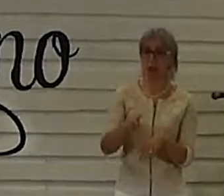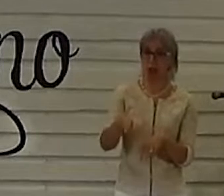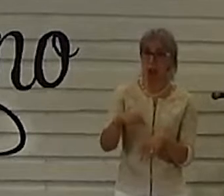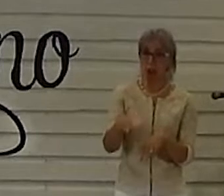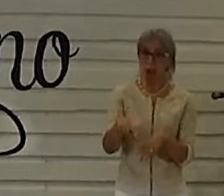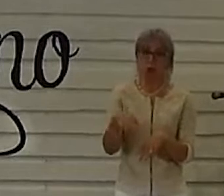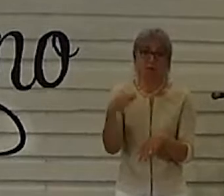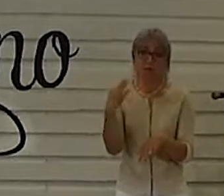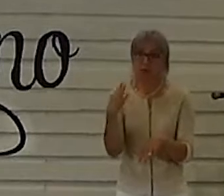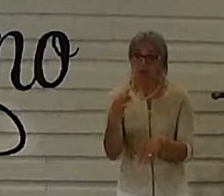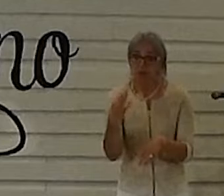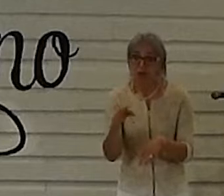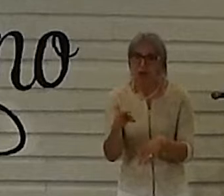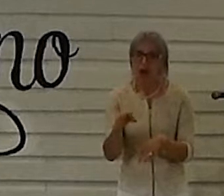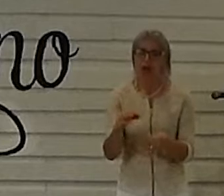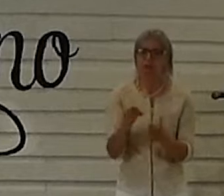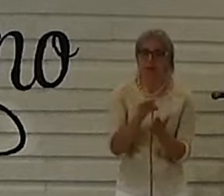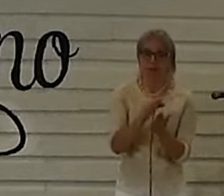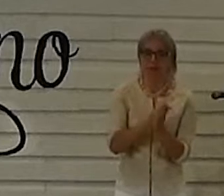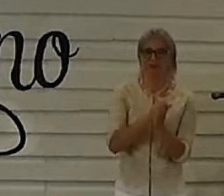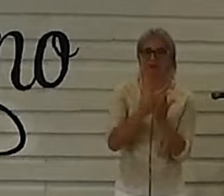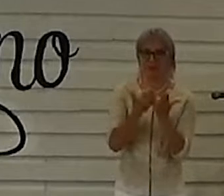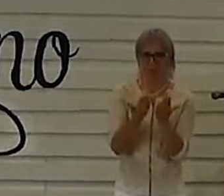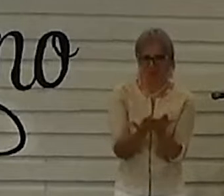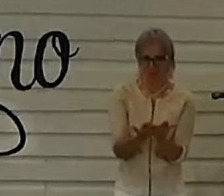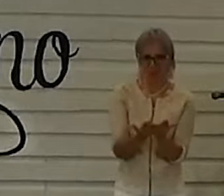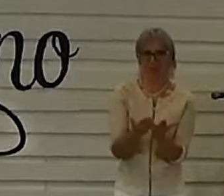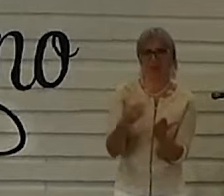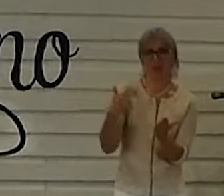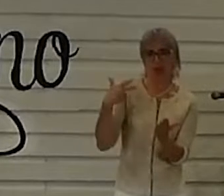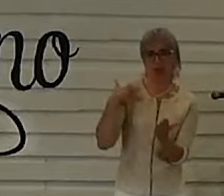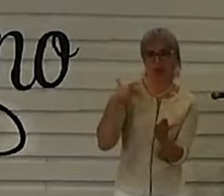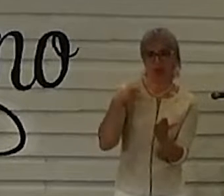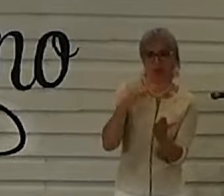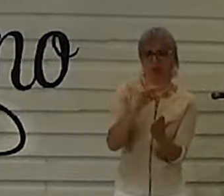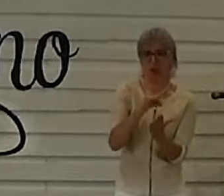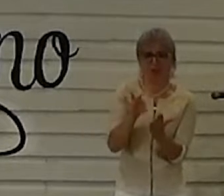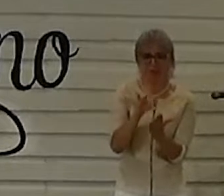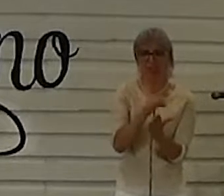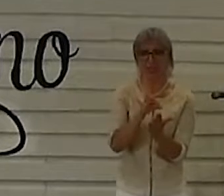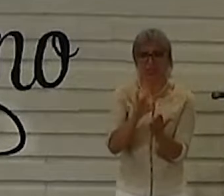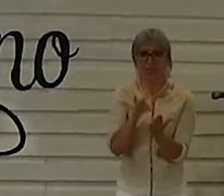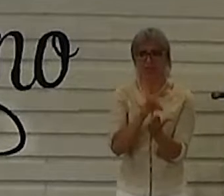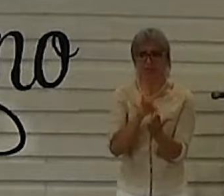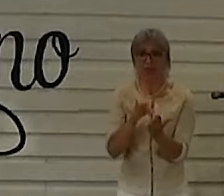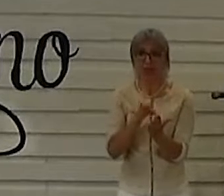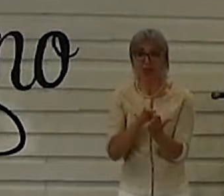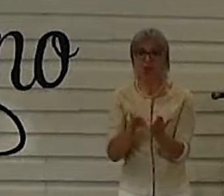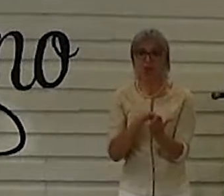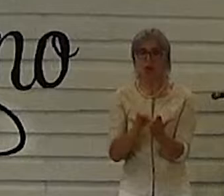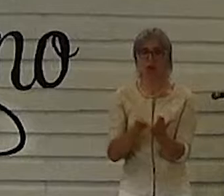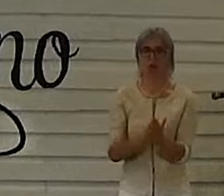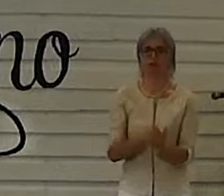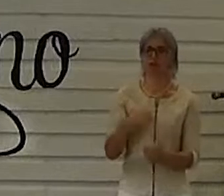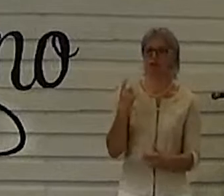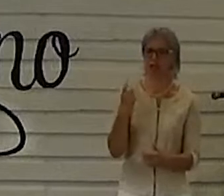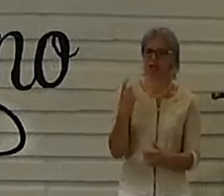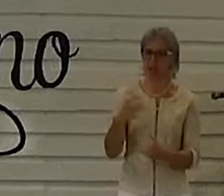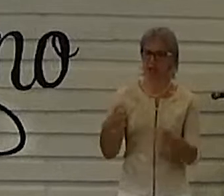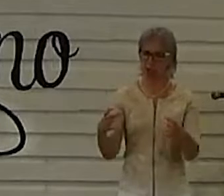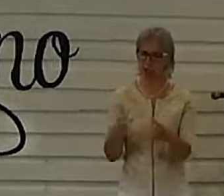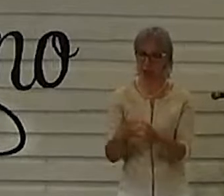traduzione religiosa. Loro scrivevano i testi, quindi le persone che conoscevano, chi conosce meglio di me la legge? Io la